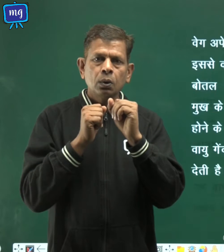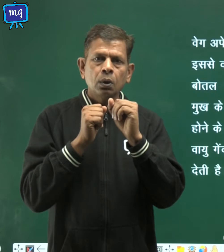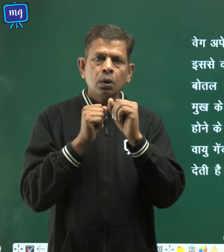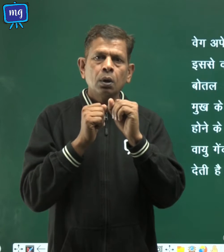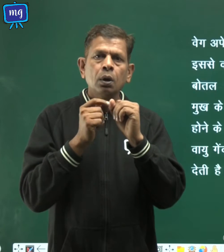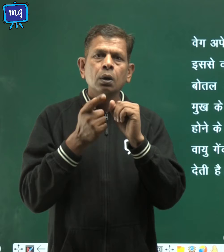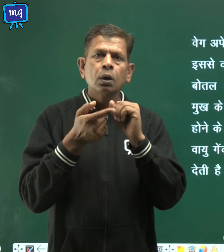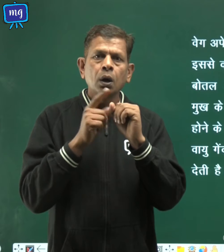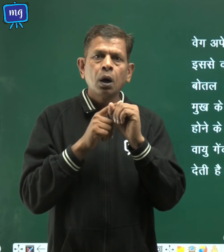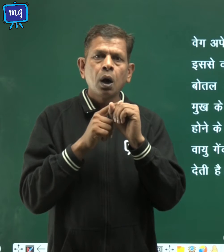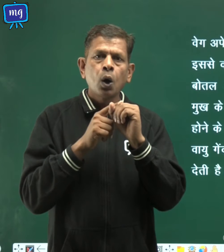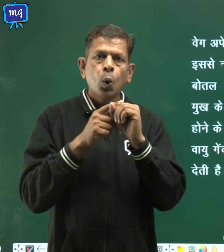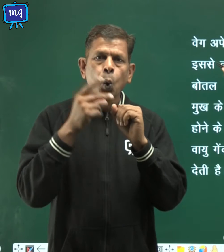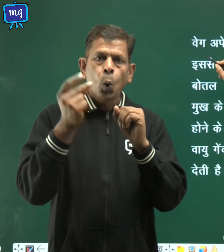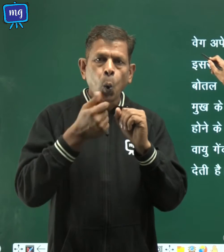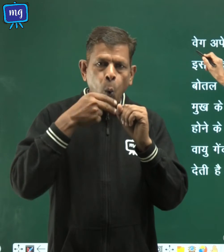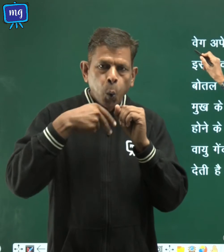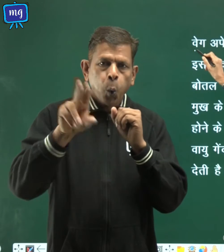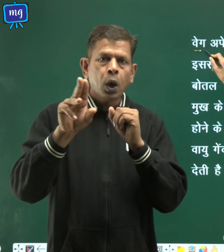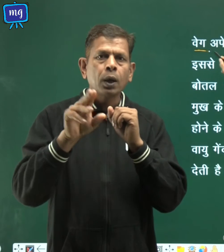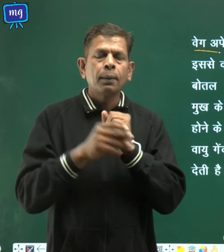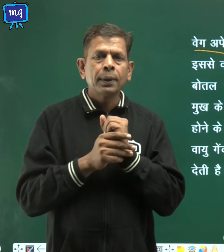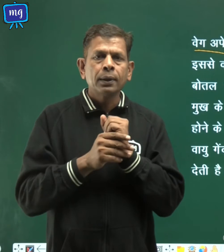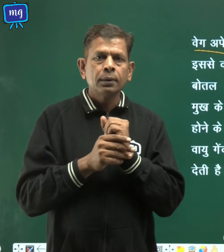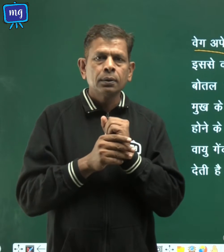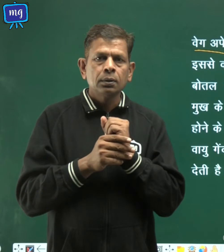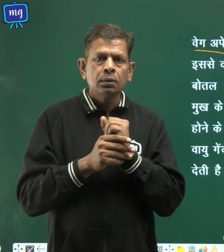का वेग अपेक्षाकृत